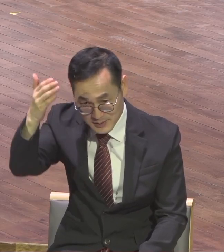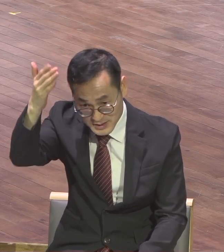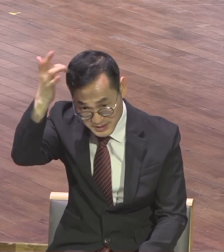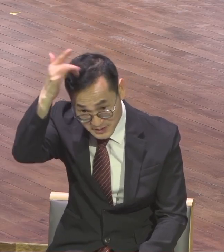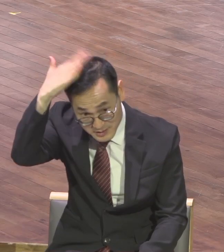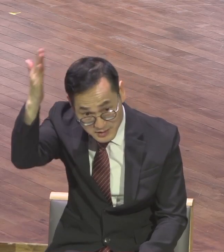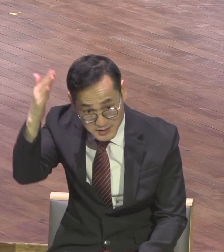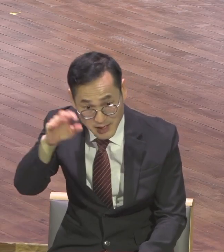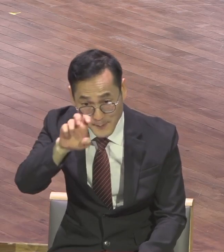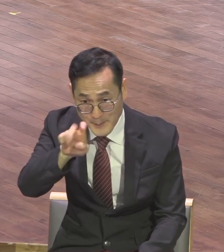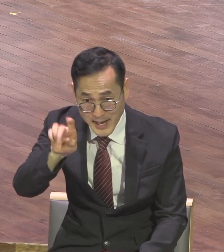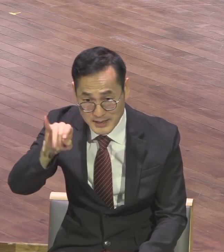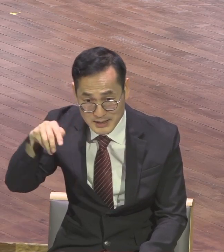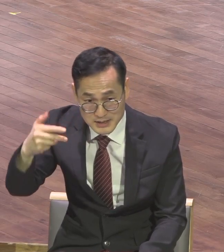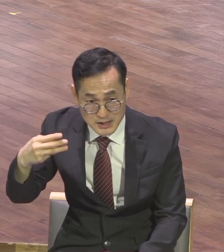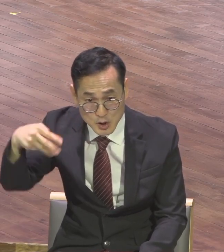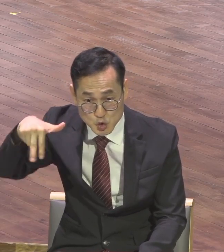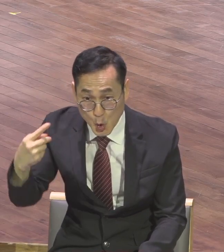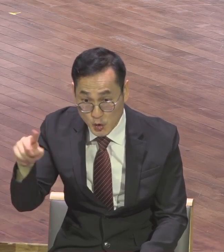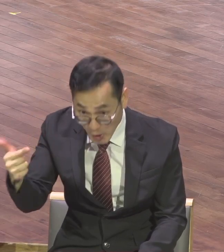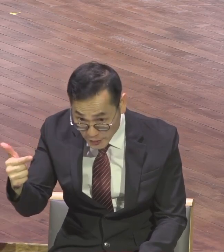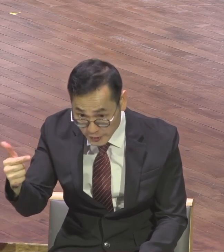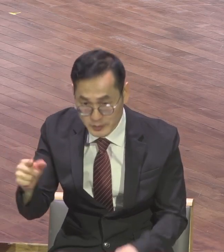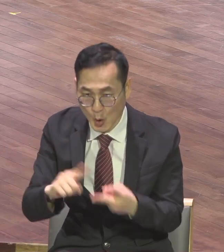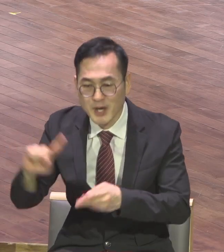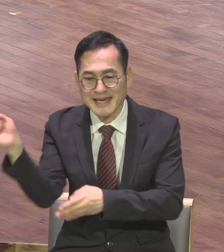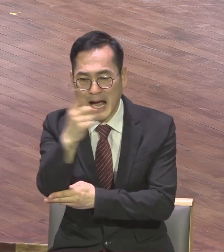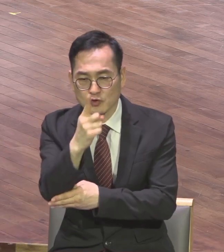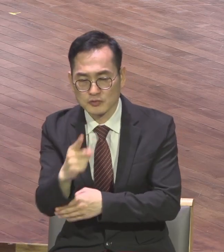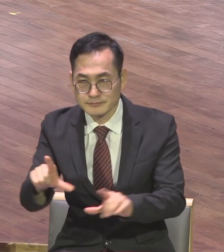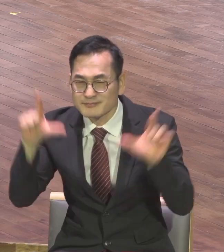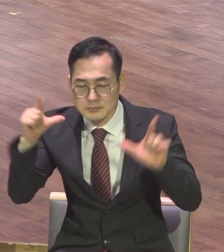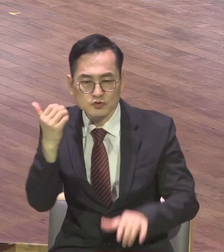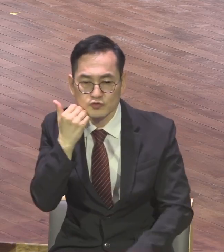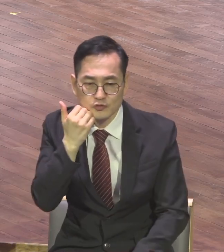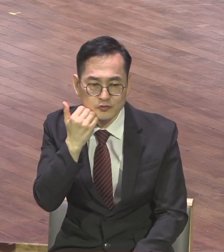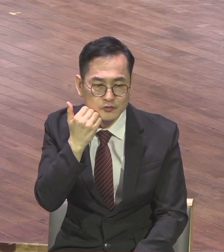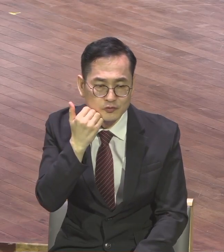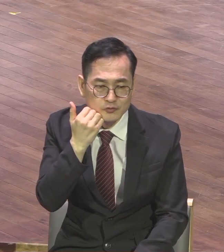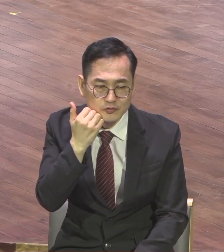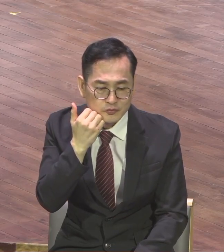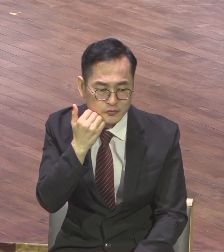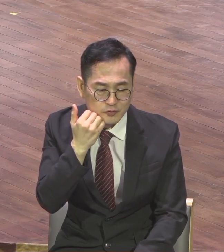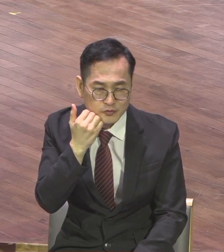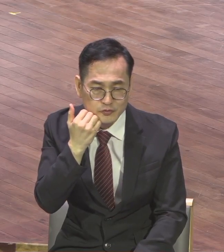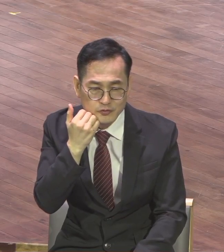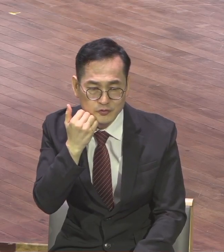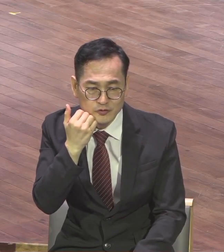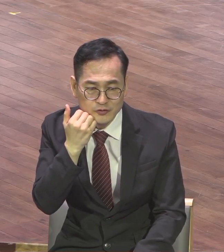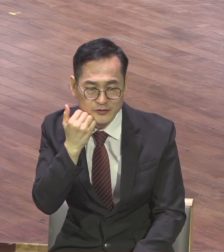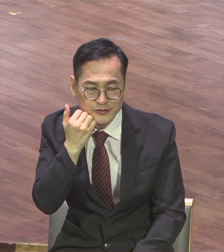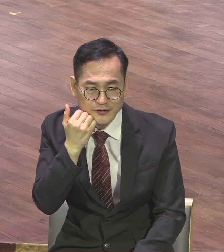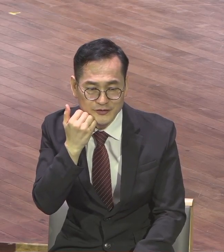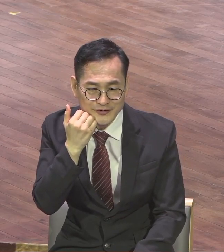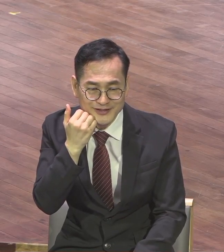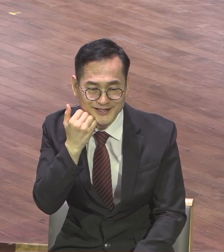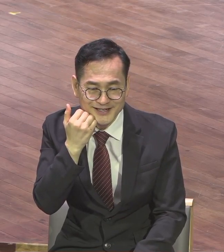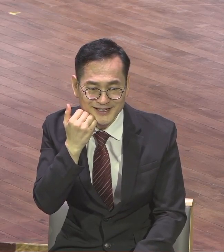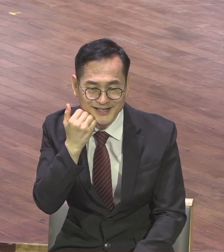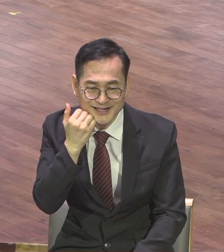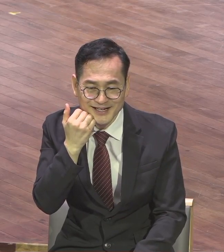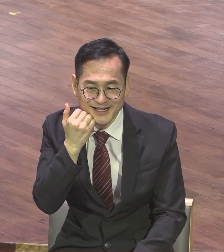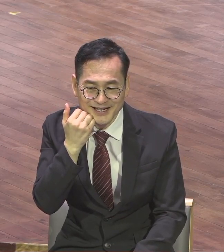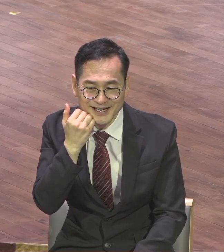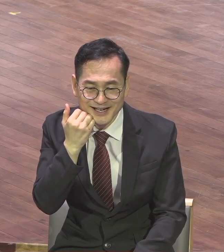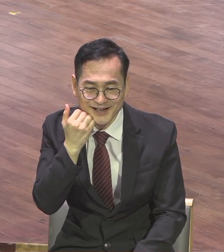뭐 역대급이죠. 야구 뭐 야구 뭐 야구 하면 뭐 우리 하승이